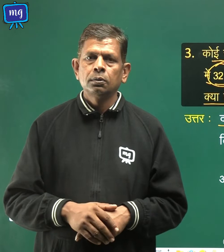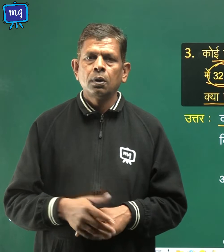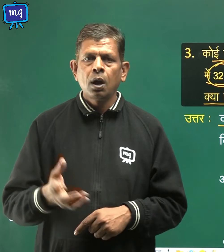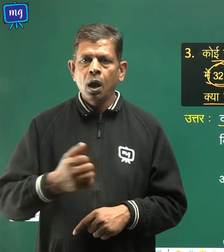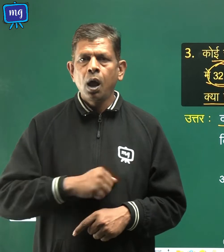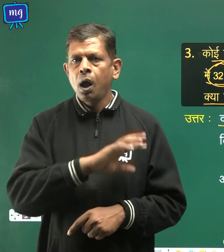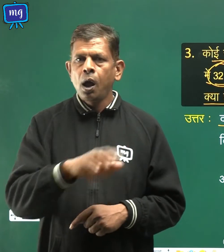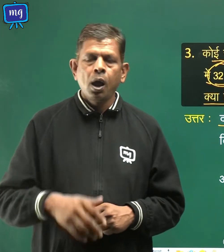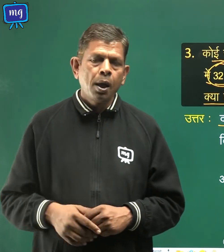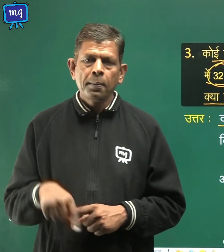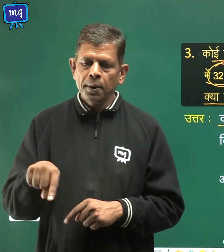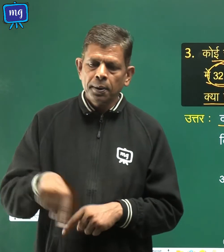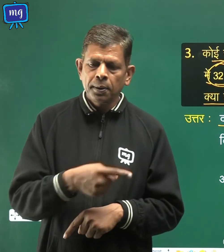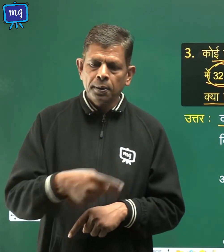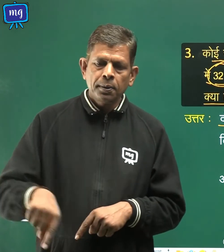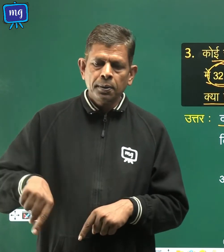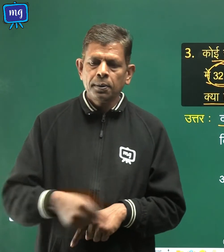हमें आवर्तकाल निकालना है,